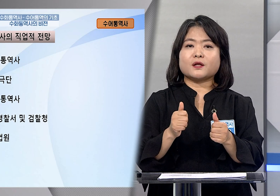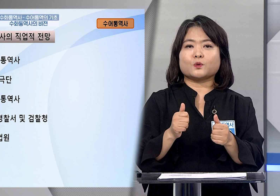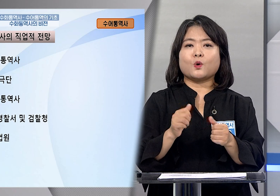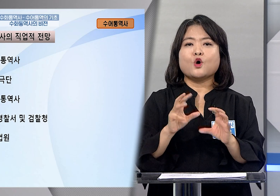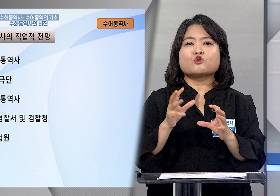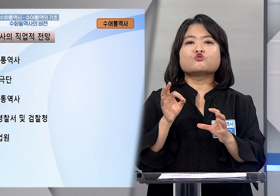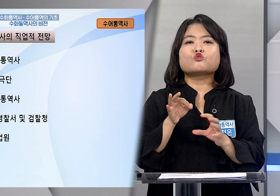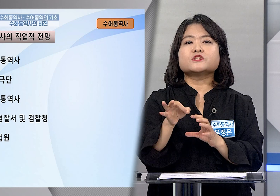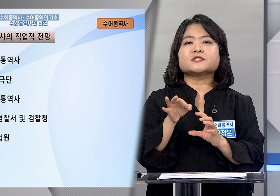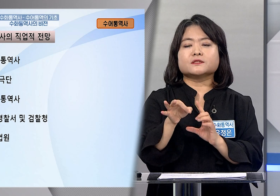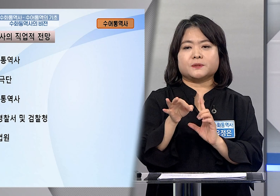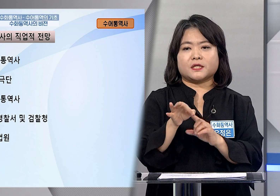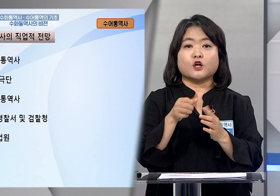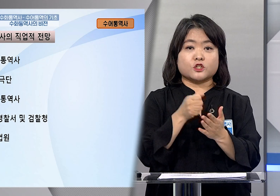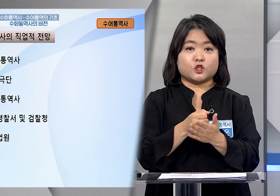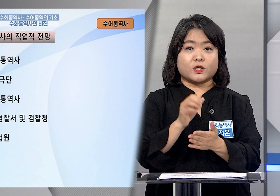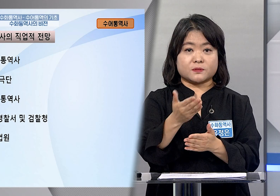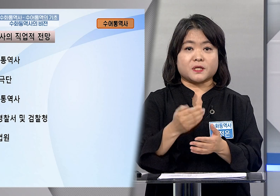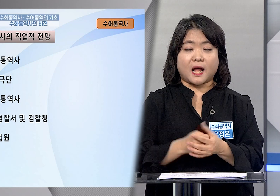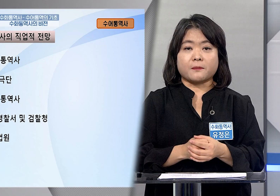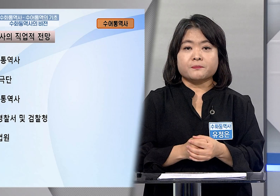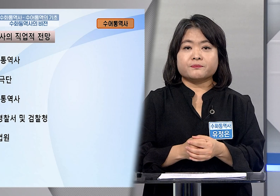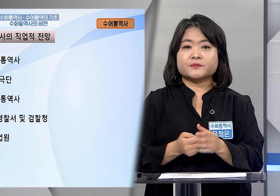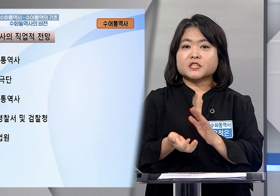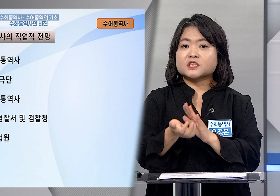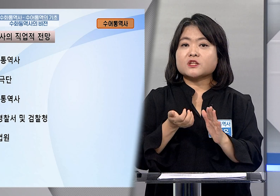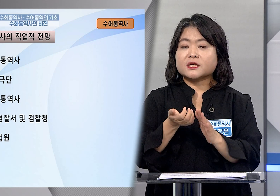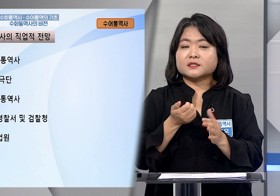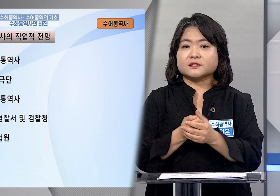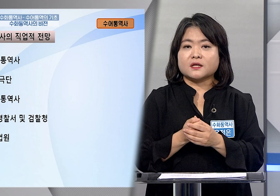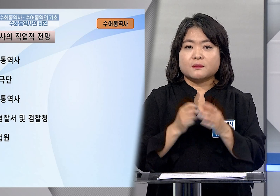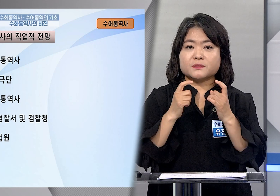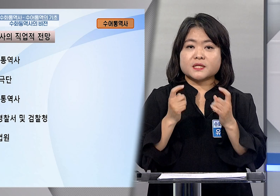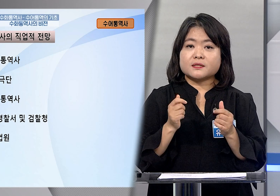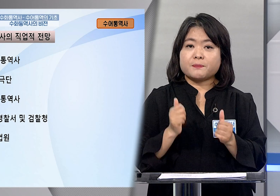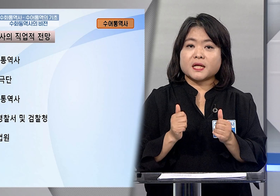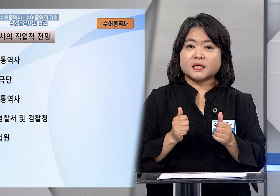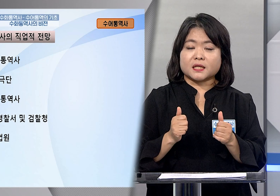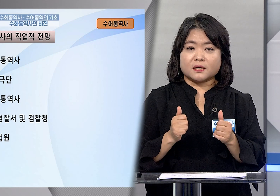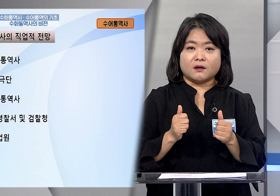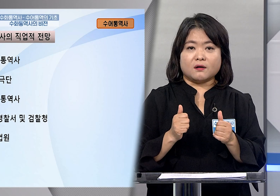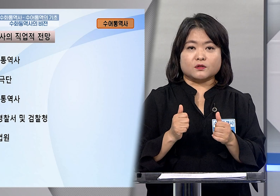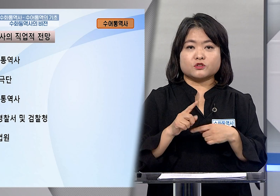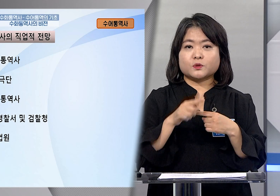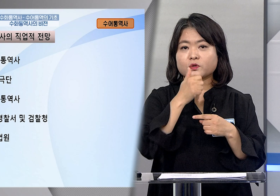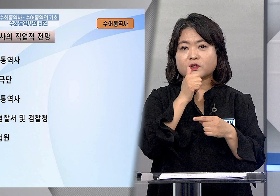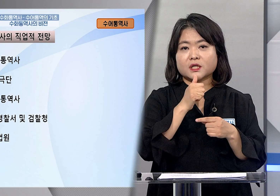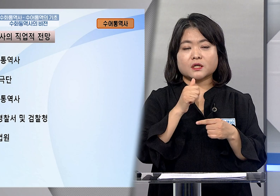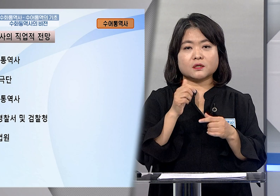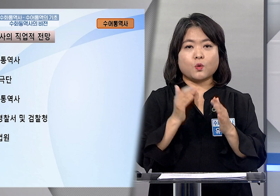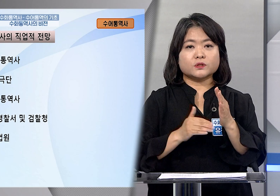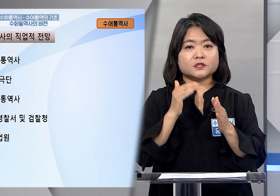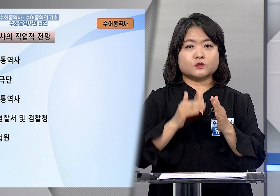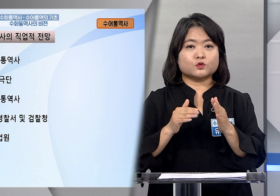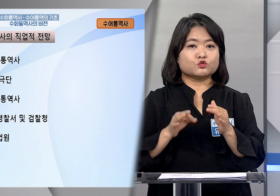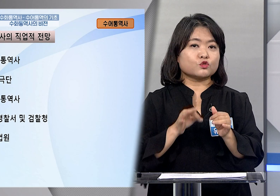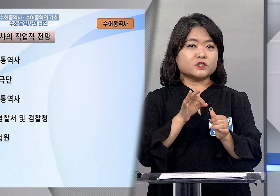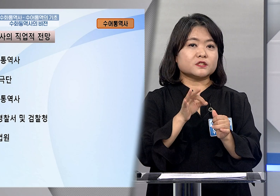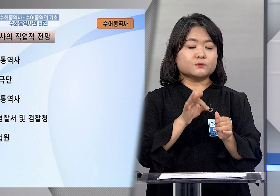민사재판에도 국고 지급이 결정이 됐습니다. 그전에는 민사재판이 수화 통역이 공식적으로 국고